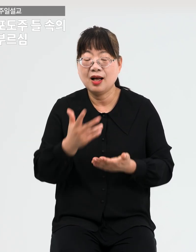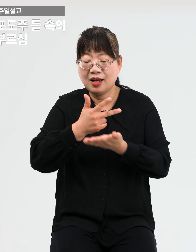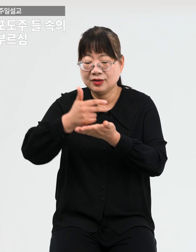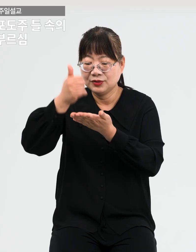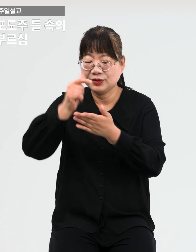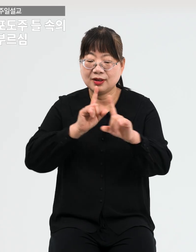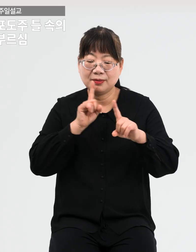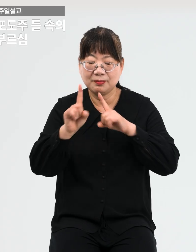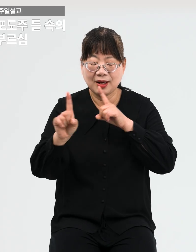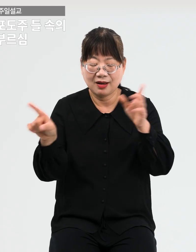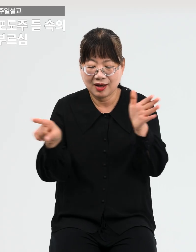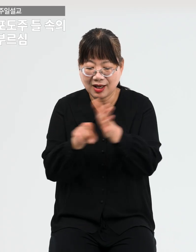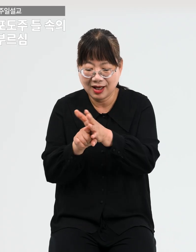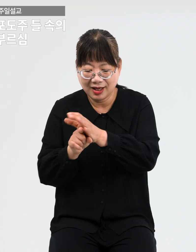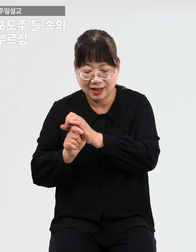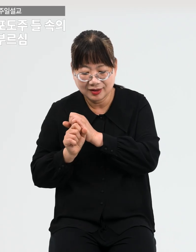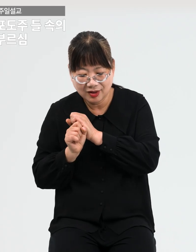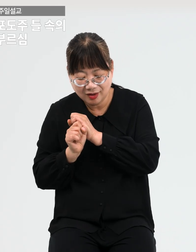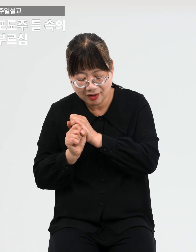주의 말씀